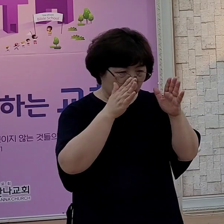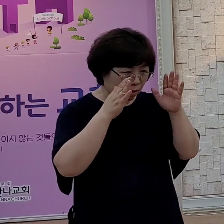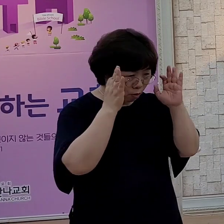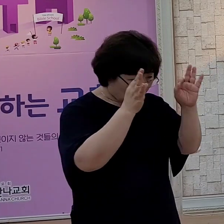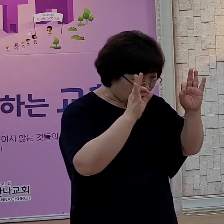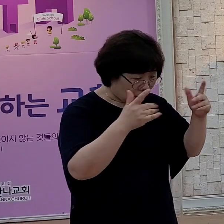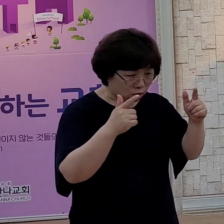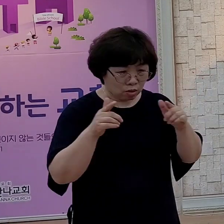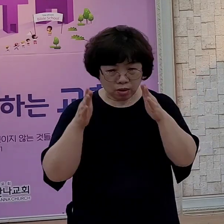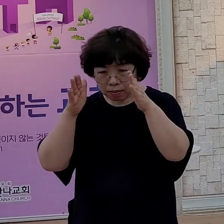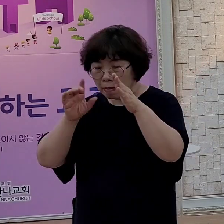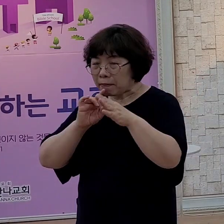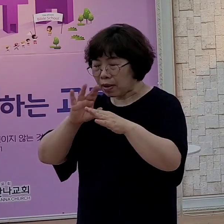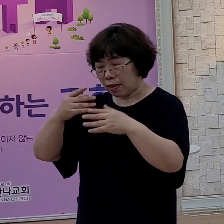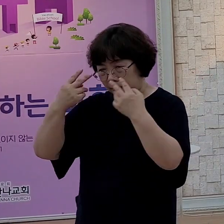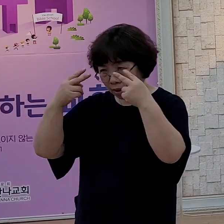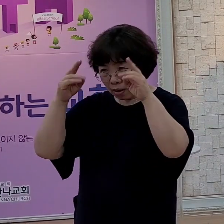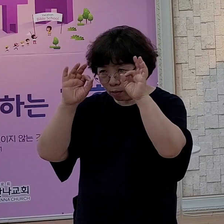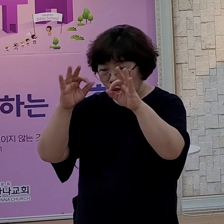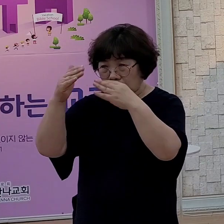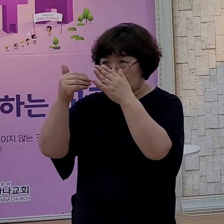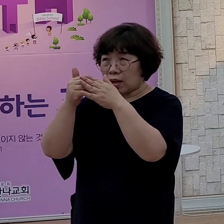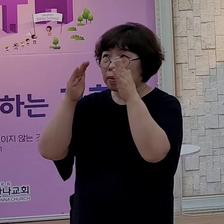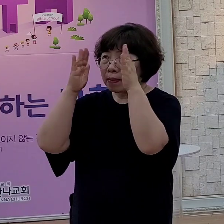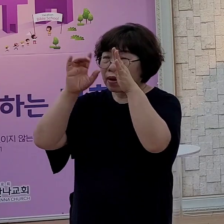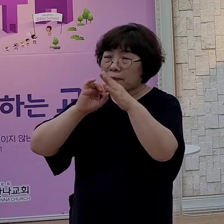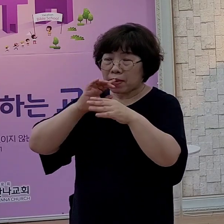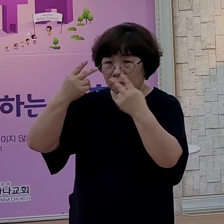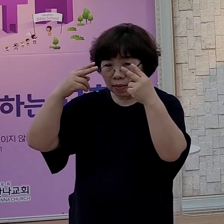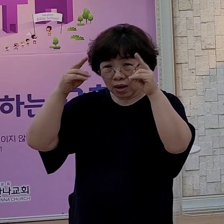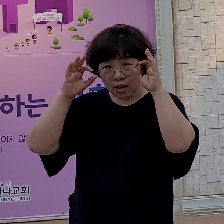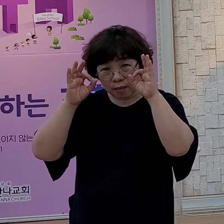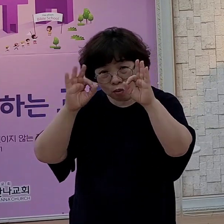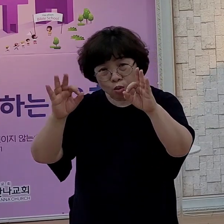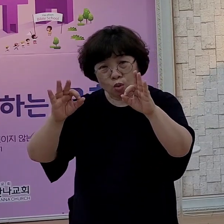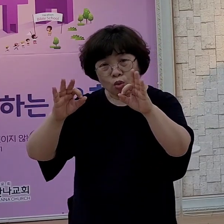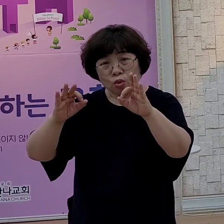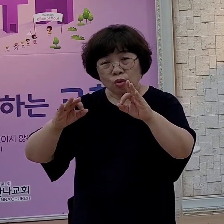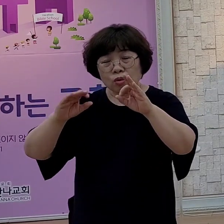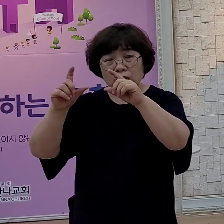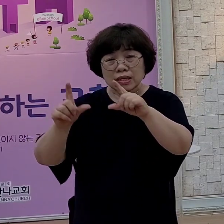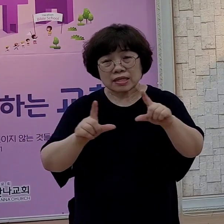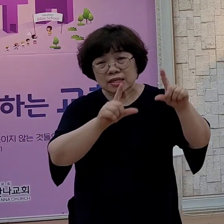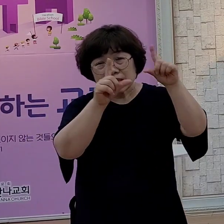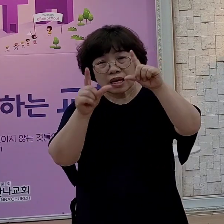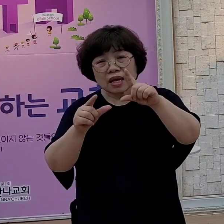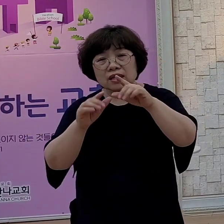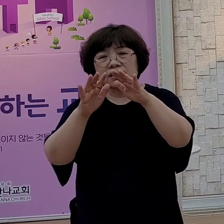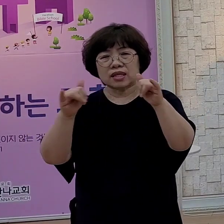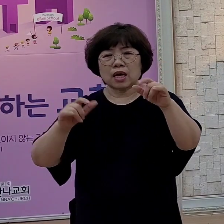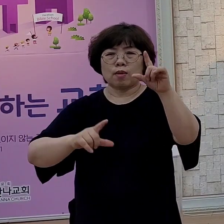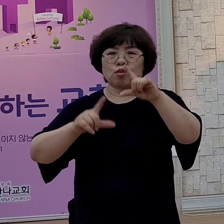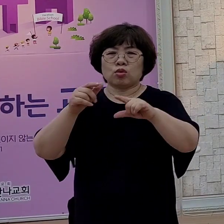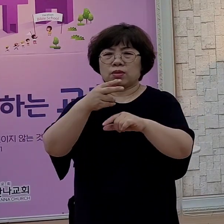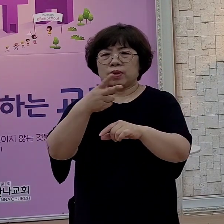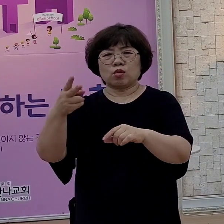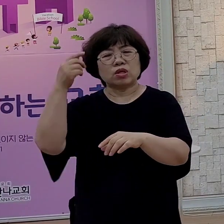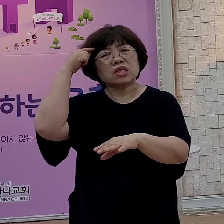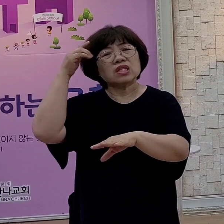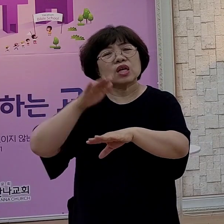그러나 결과적으로 여러분, 그렇게 산 자가 지혜로운 자였어요.